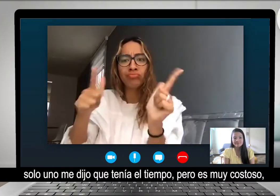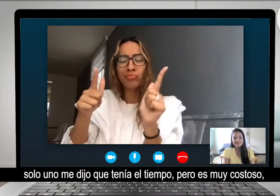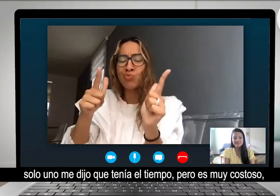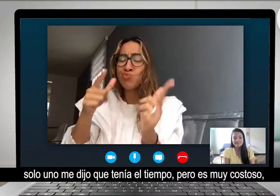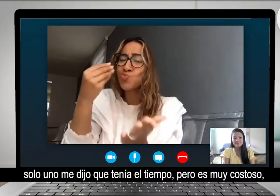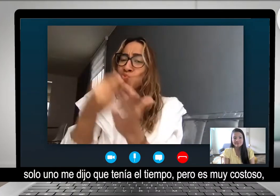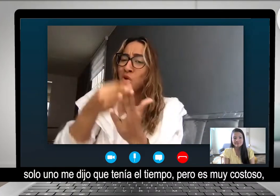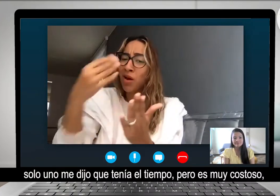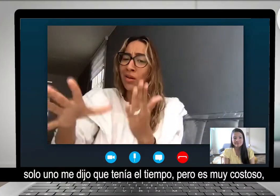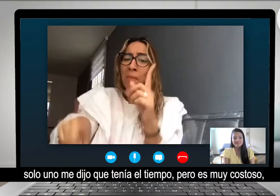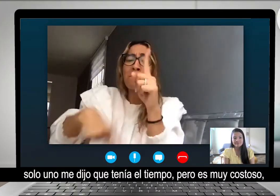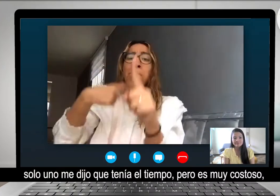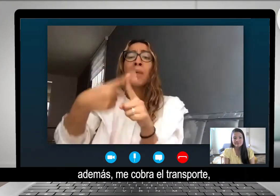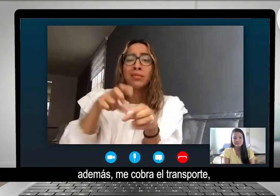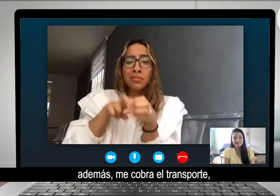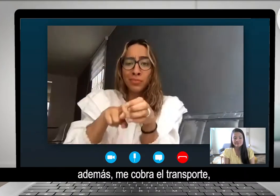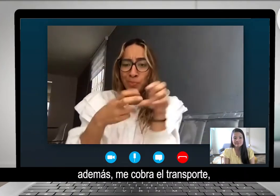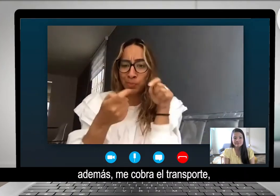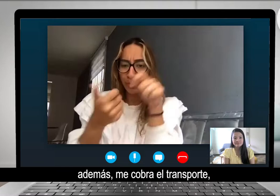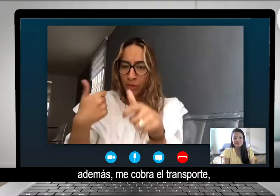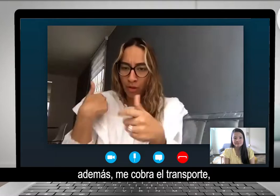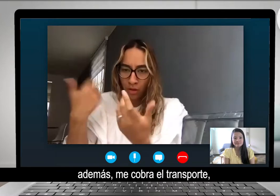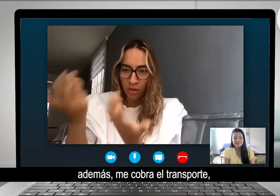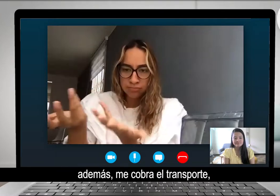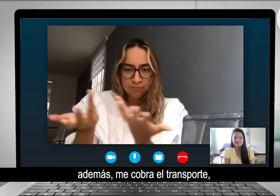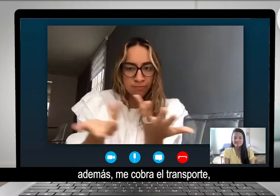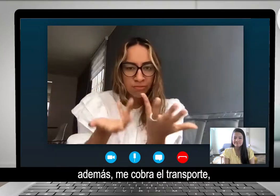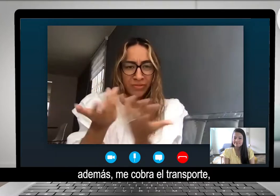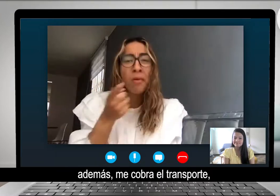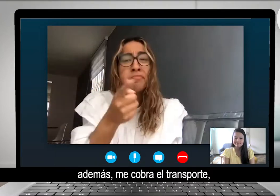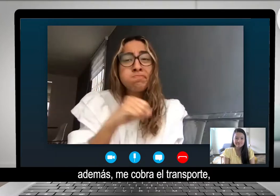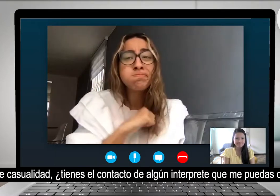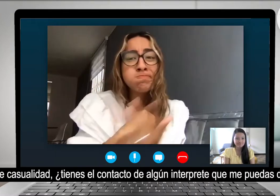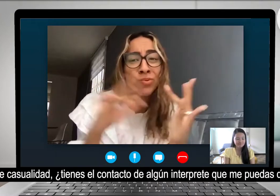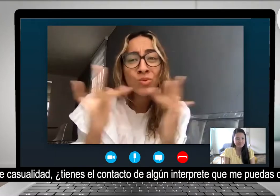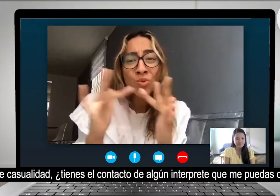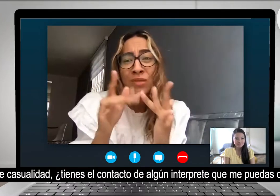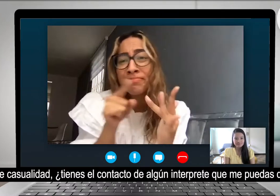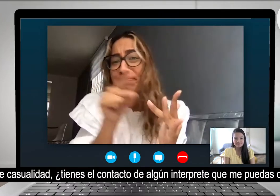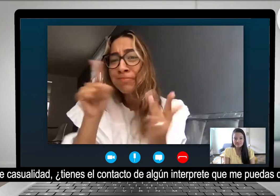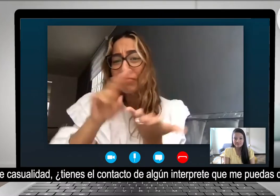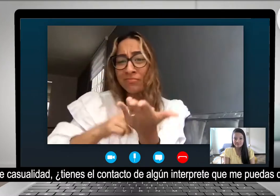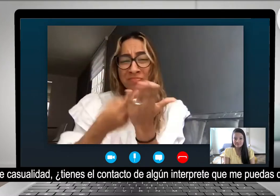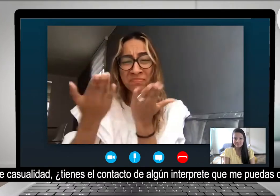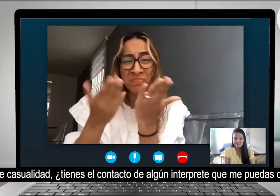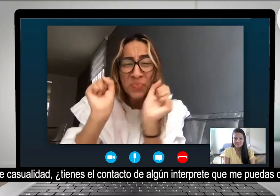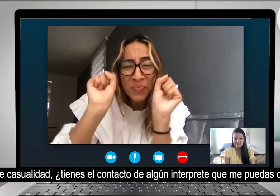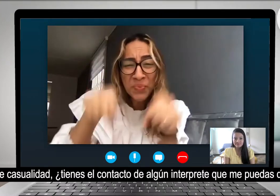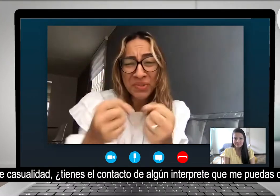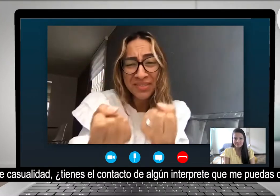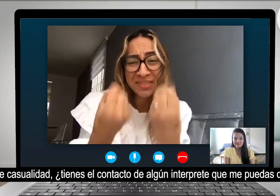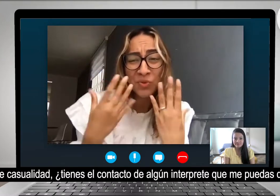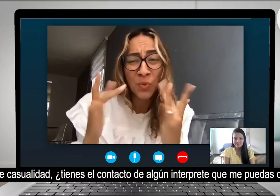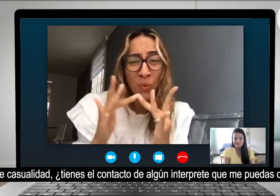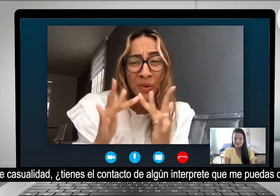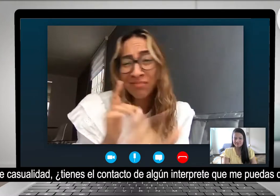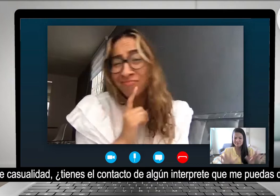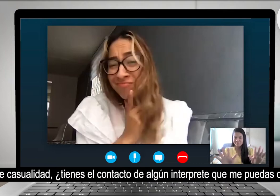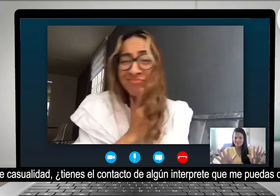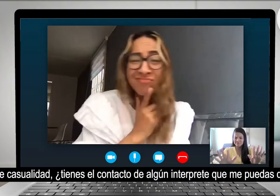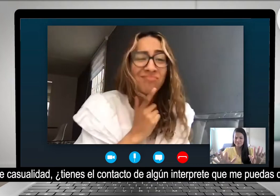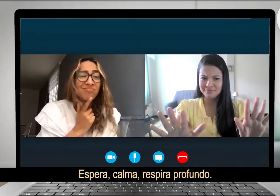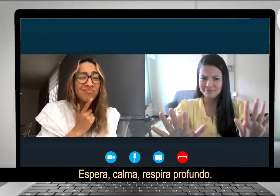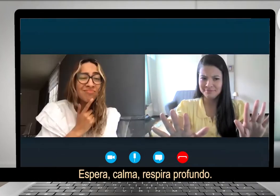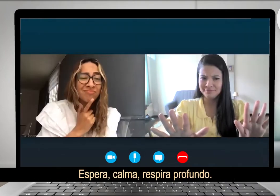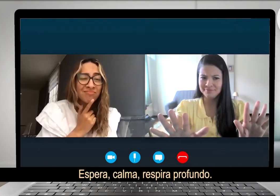uno me dijo que tenía el tiempo, pero es muy costoso. Además, me cobra el transporte. ¿De casualidad tienes el contacto de algún intérprete que me puedas